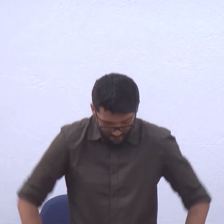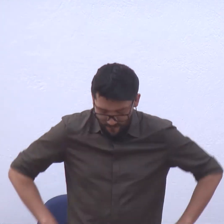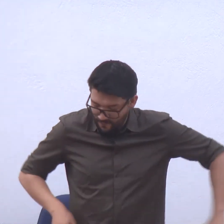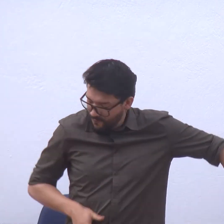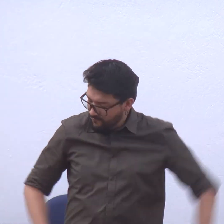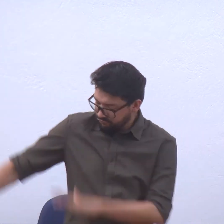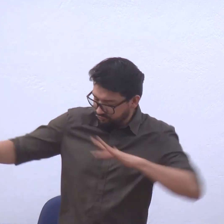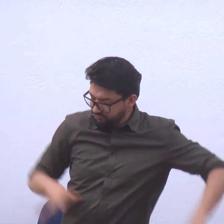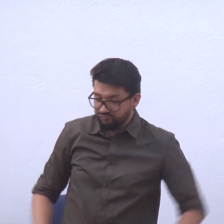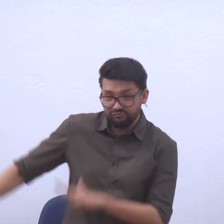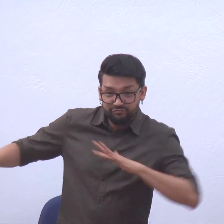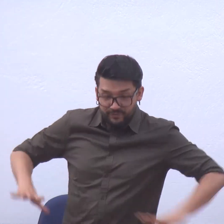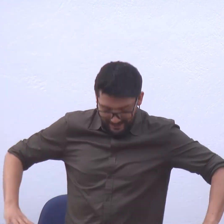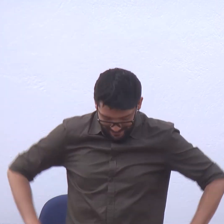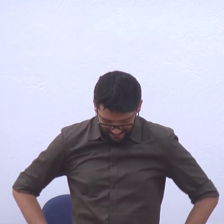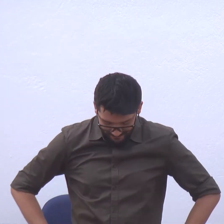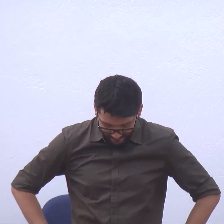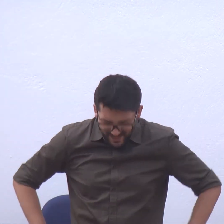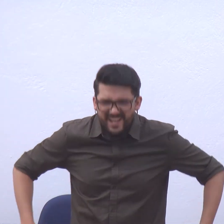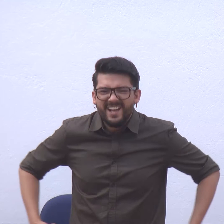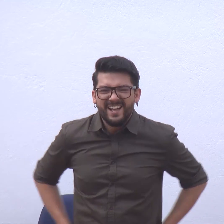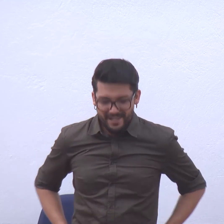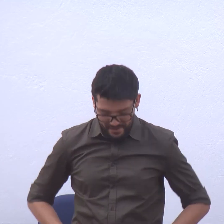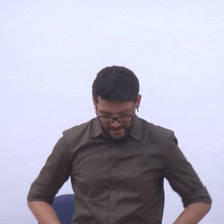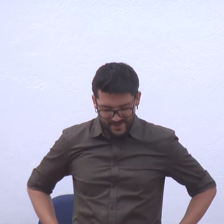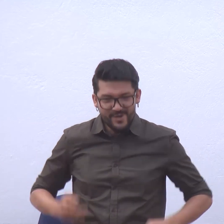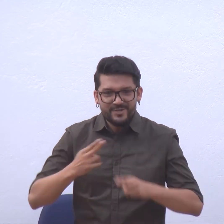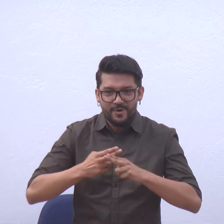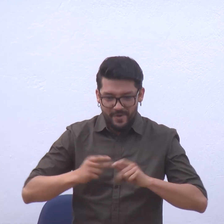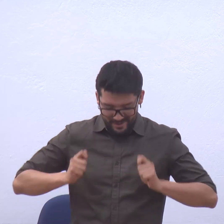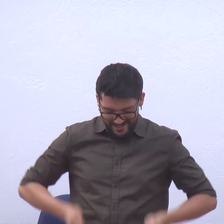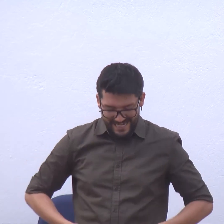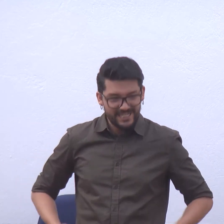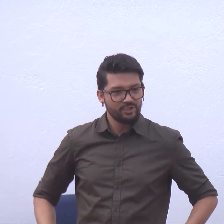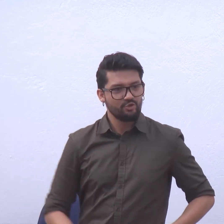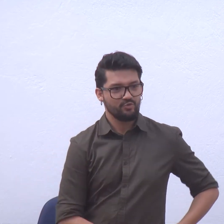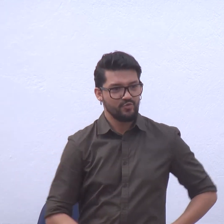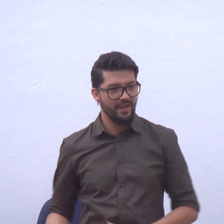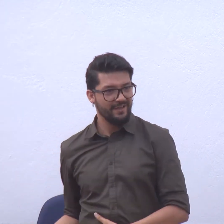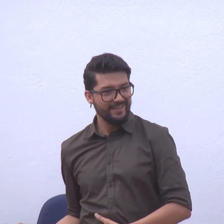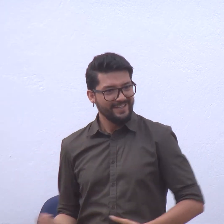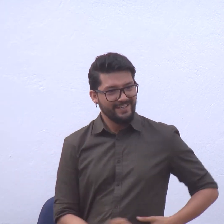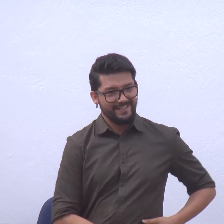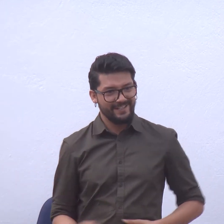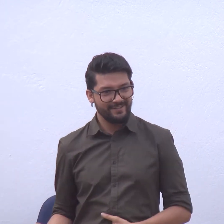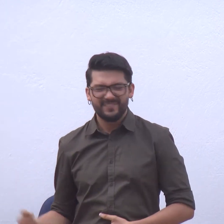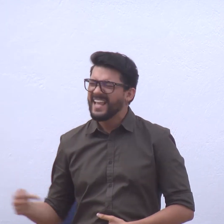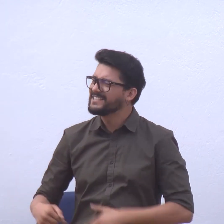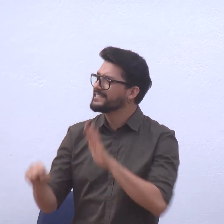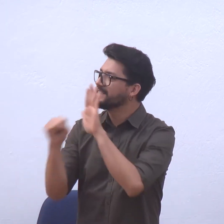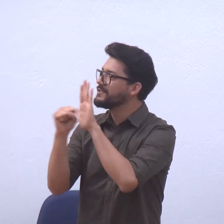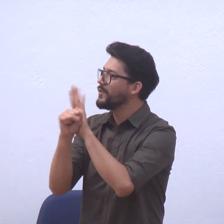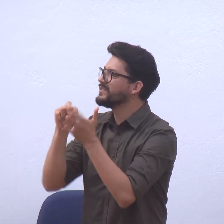cintura. Y empieza a bajar esa agua con fuerza. ¿Qué será la cintura? ¿Qué serán los